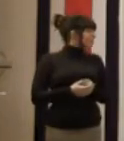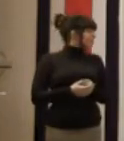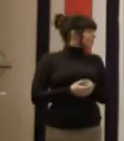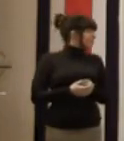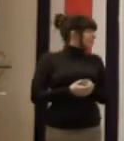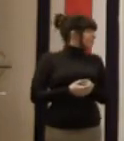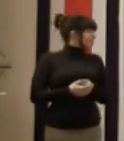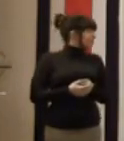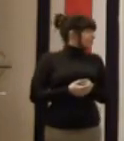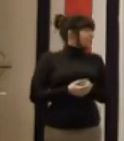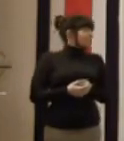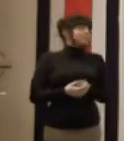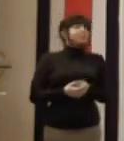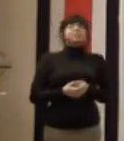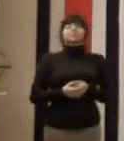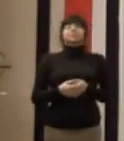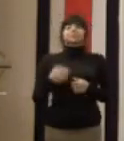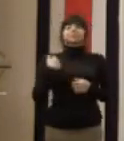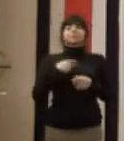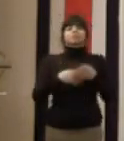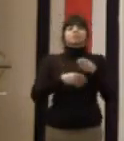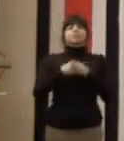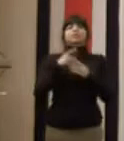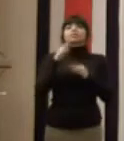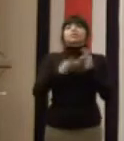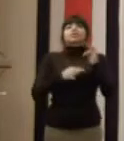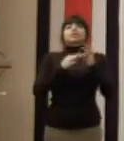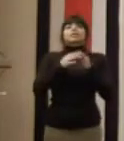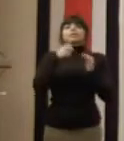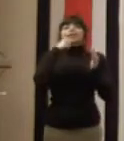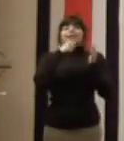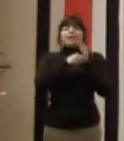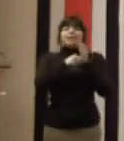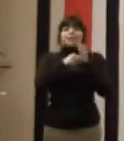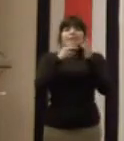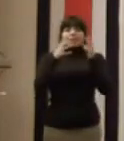Lo que hemos suscrito es una especie de carta de intenciones